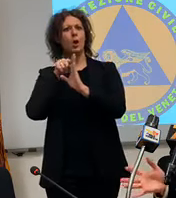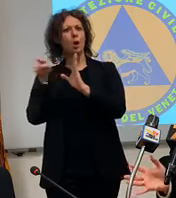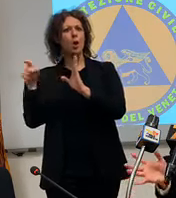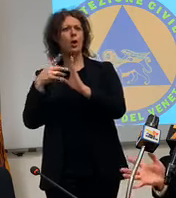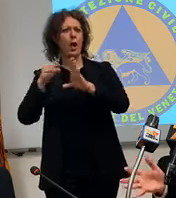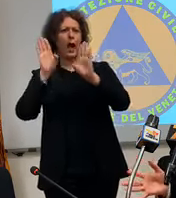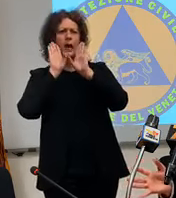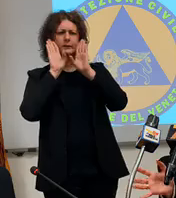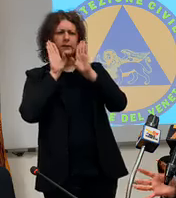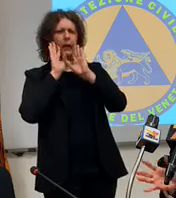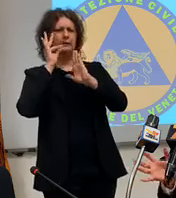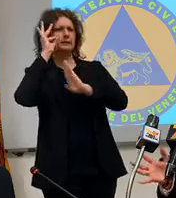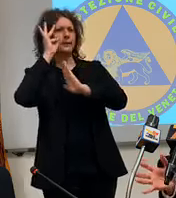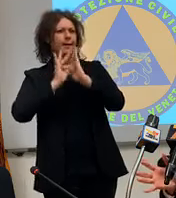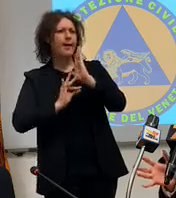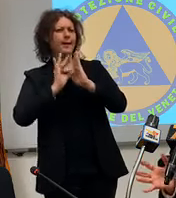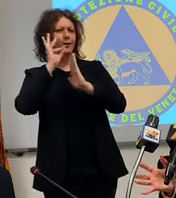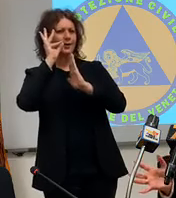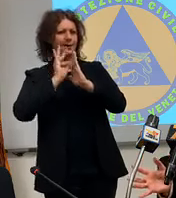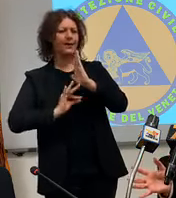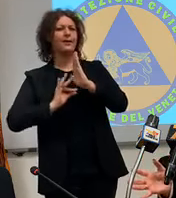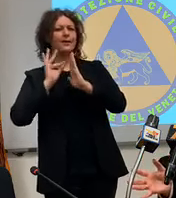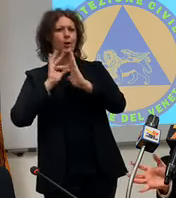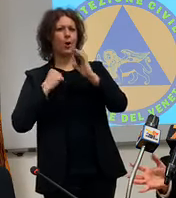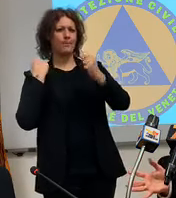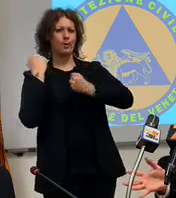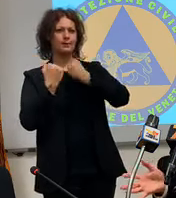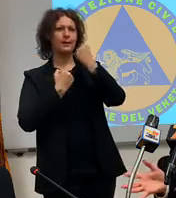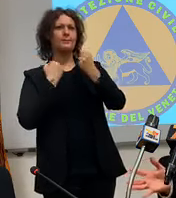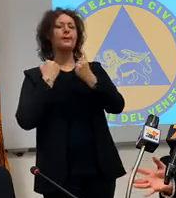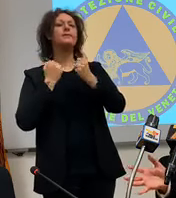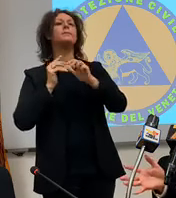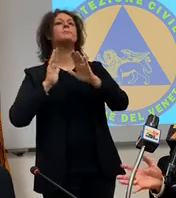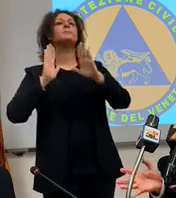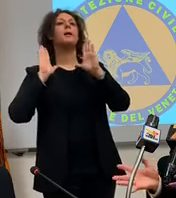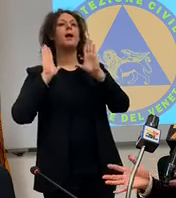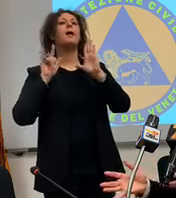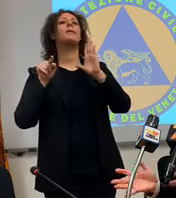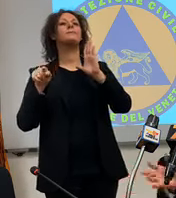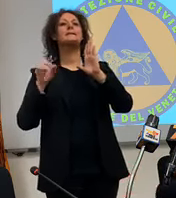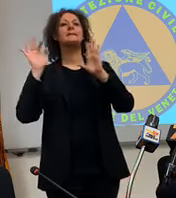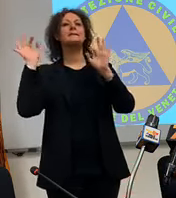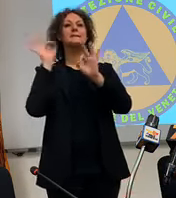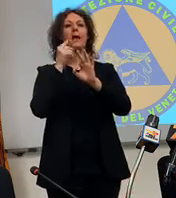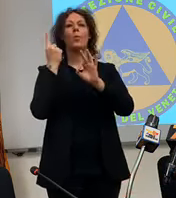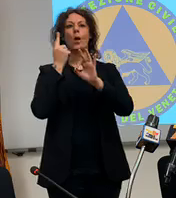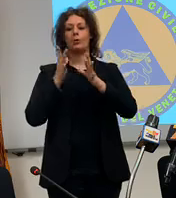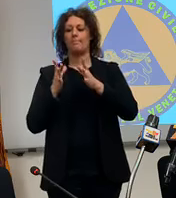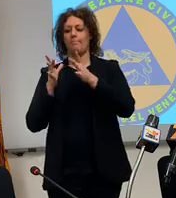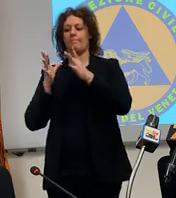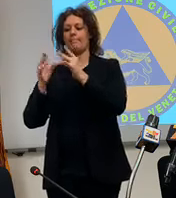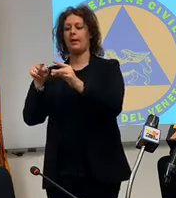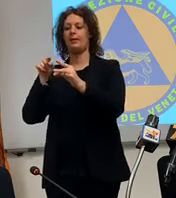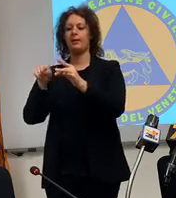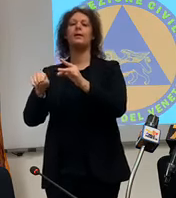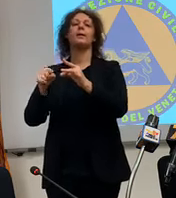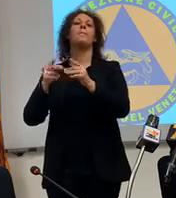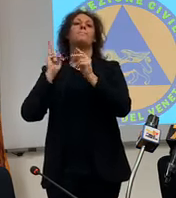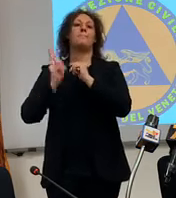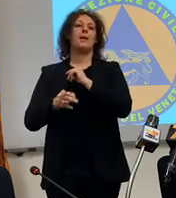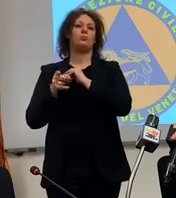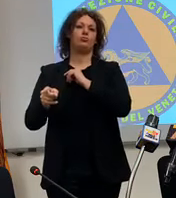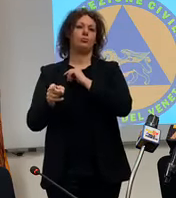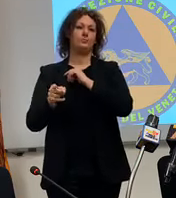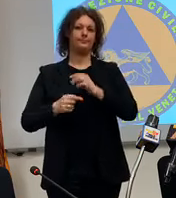sono tutte le misure e tutti i comportamenti però è quella che se viene colpita ne paga le conseguenze maggiori